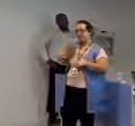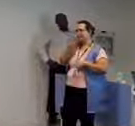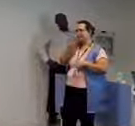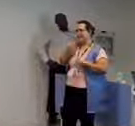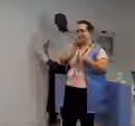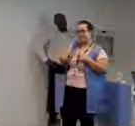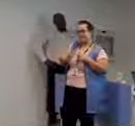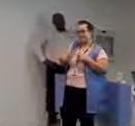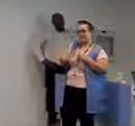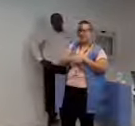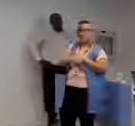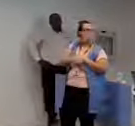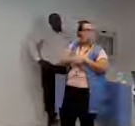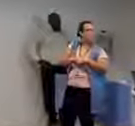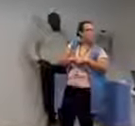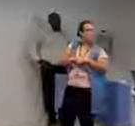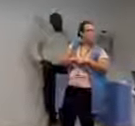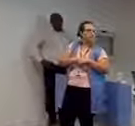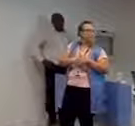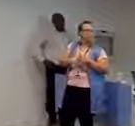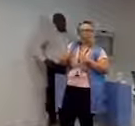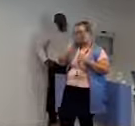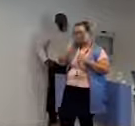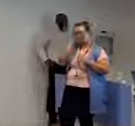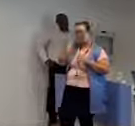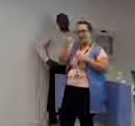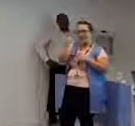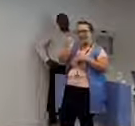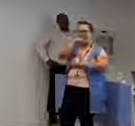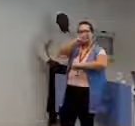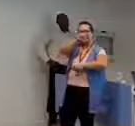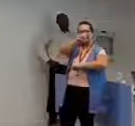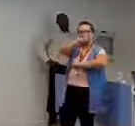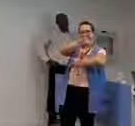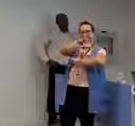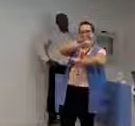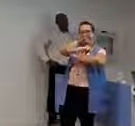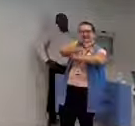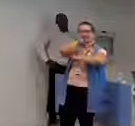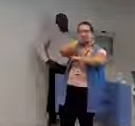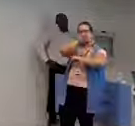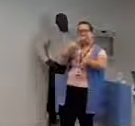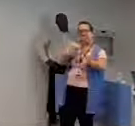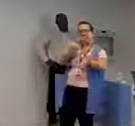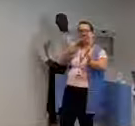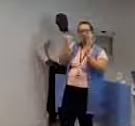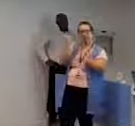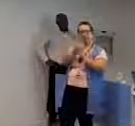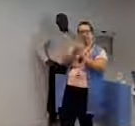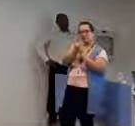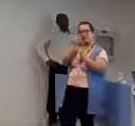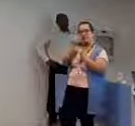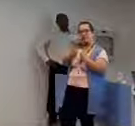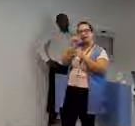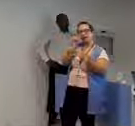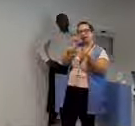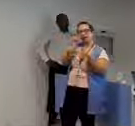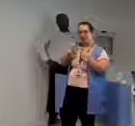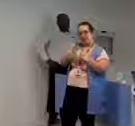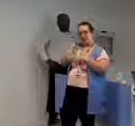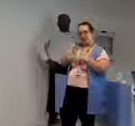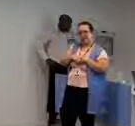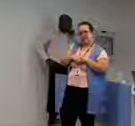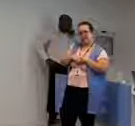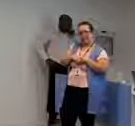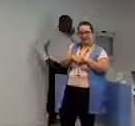fecha. E o cara põe mais força lá na prensa e põe uma prensa maior de fato e não consegue tirar a peça. Ok?